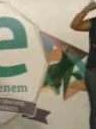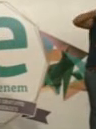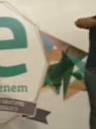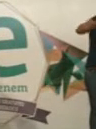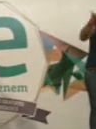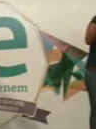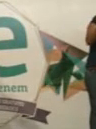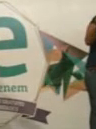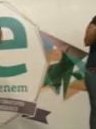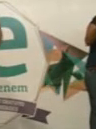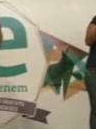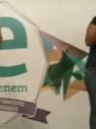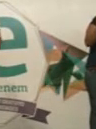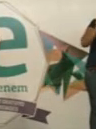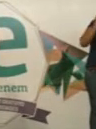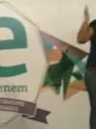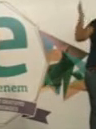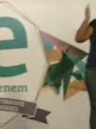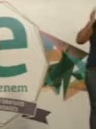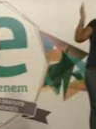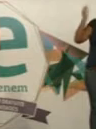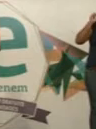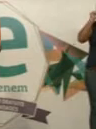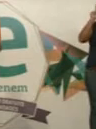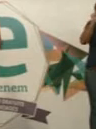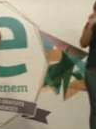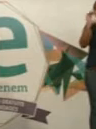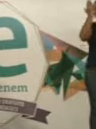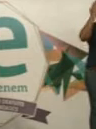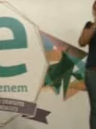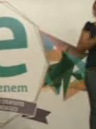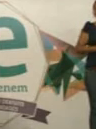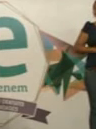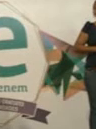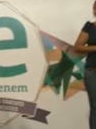o presidente era Eurico Gaspar Dutra. Tá?